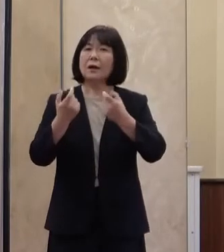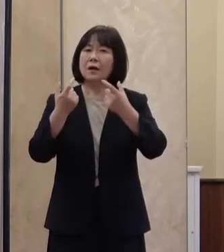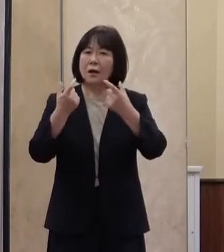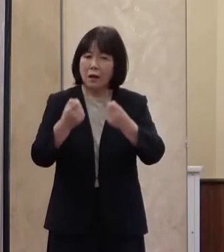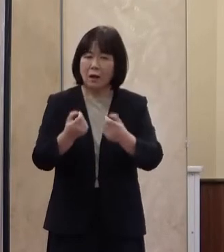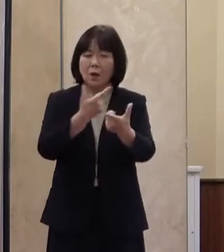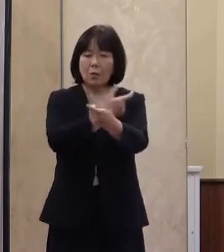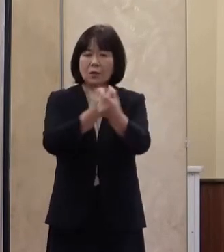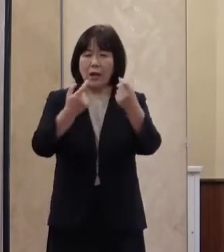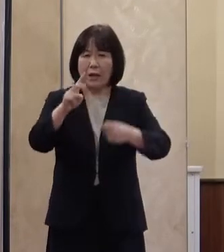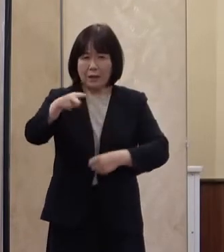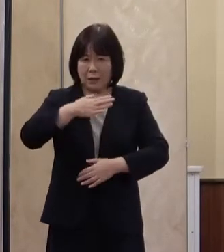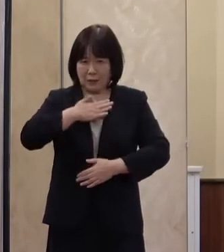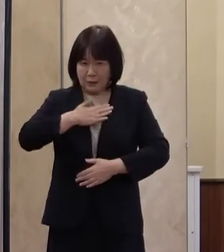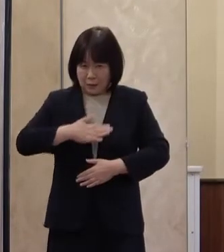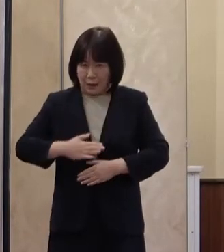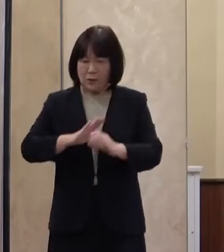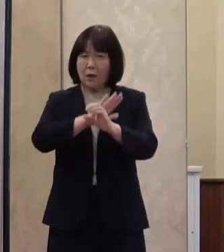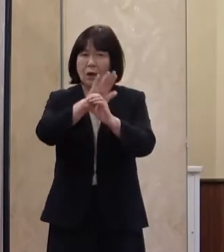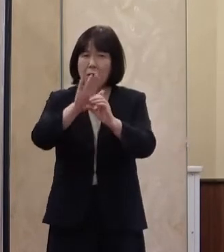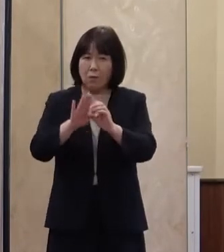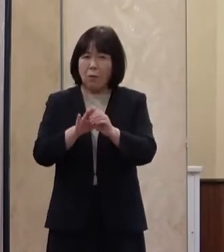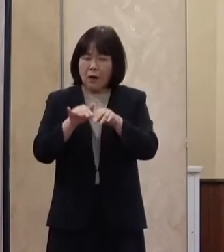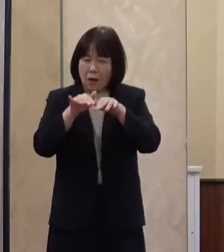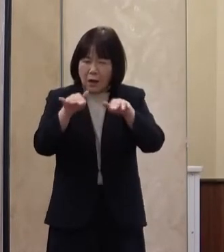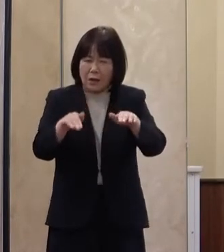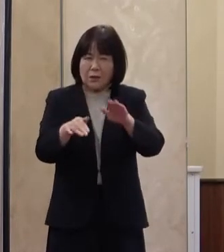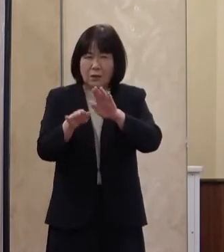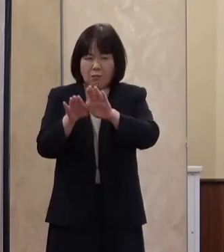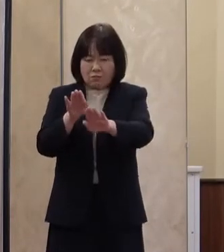それぞれの理解のもとにこのコロナを抑えていくというのが